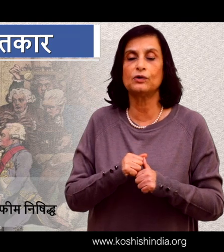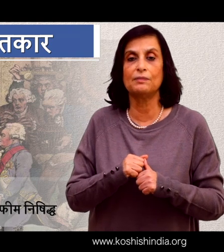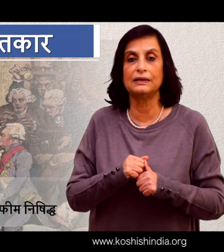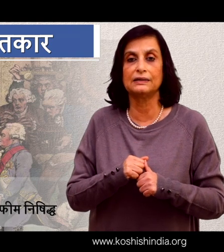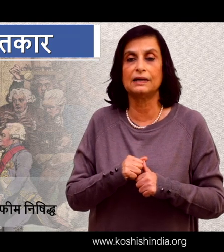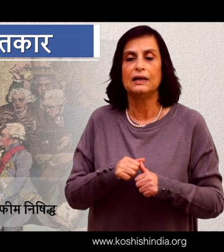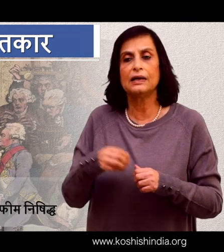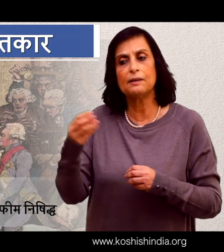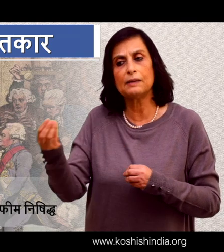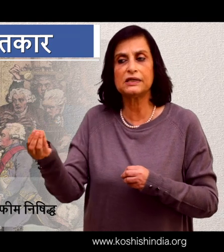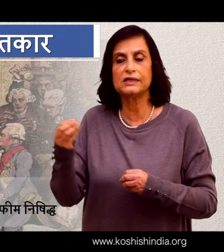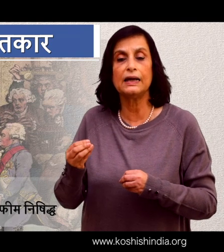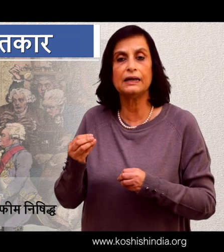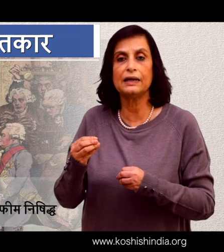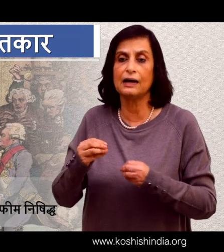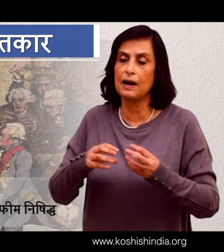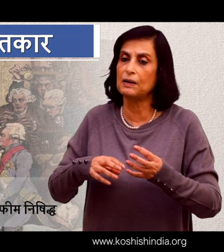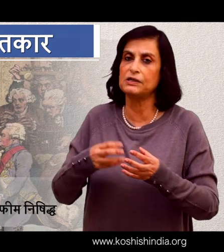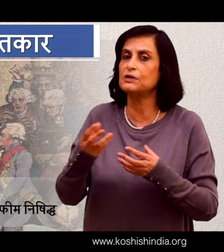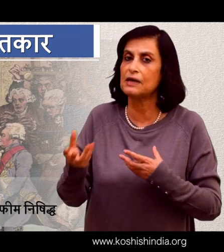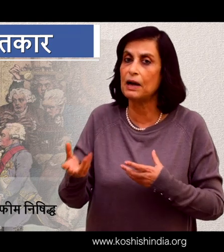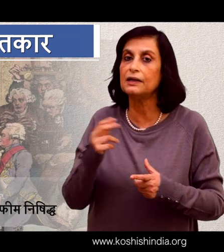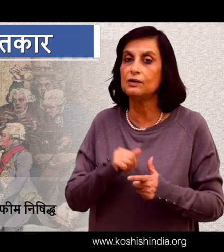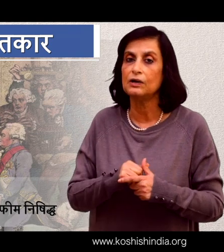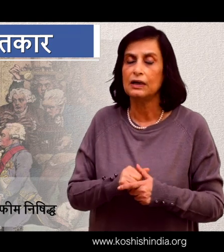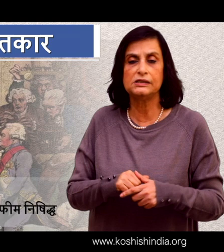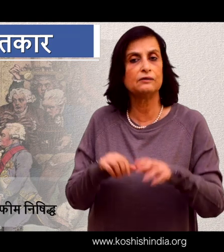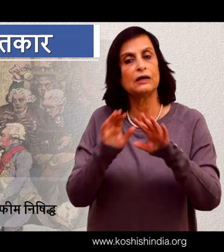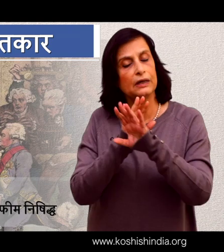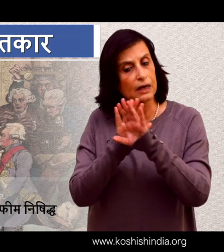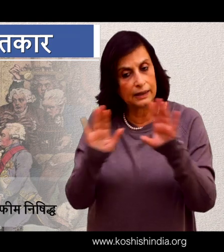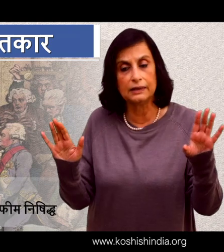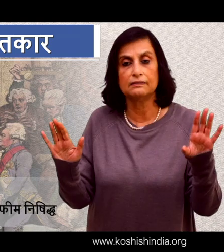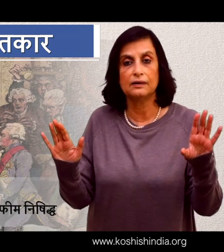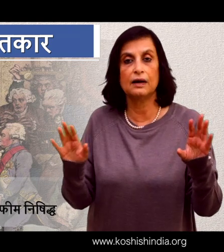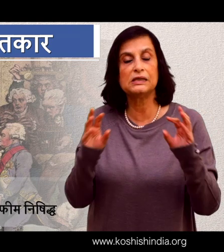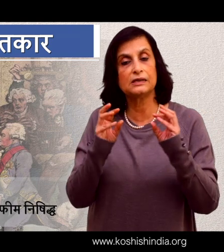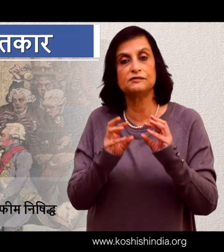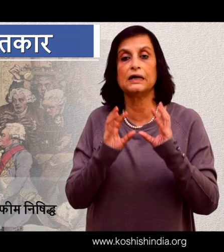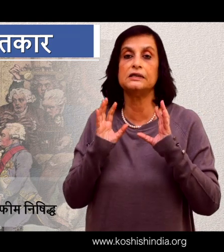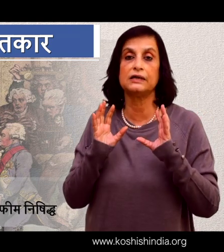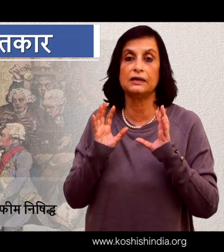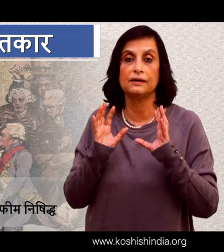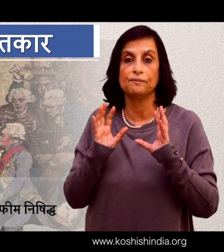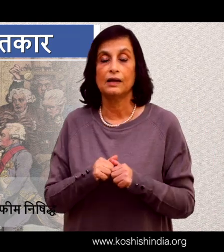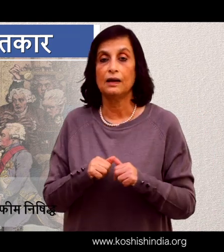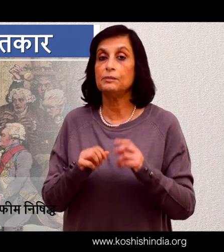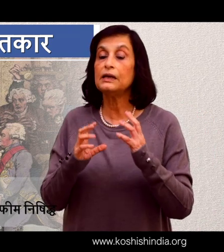का मानना ​​थाकिचूंकिहमआपसेचायखरीदरहेहैं ,इसलिएआपकोहमसेकुछसामानलेनाचाहिए। चीनियोंनेकहानहीं,हमेंसिर्फ चांदीचाहिए।अबइंग्लैंड